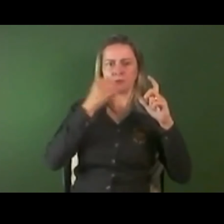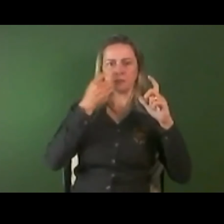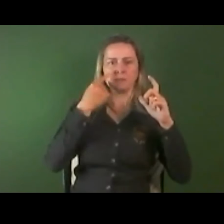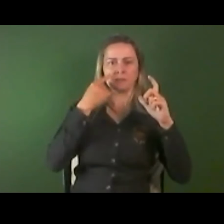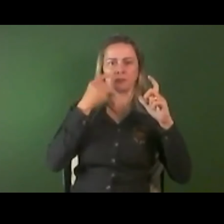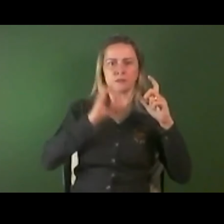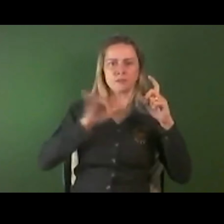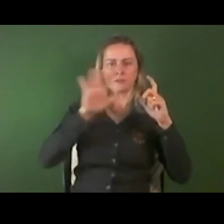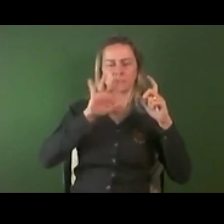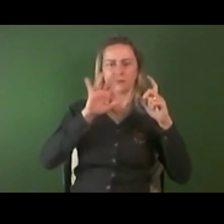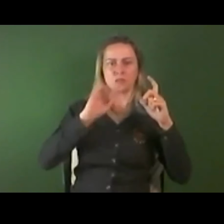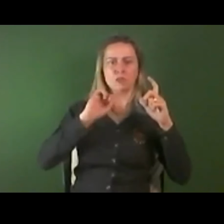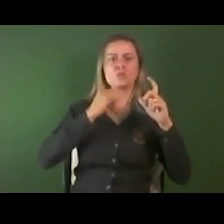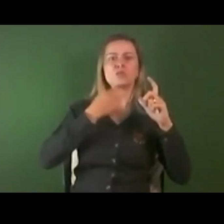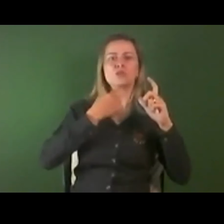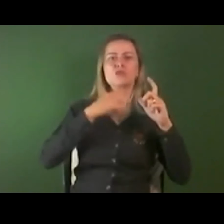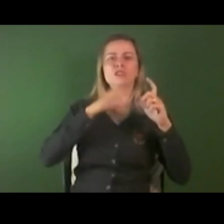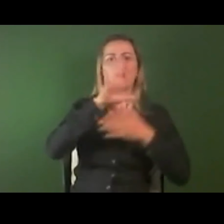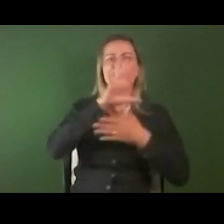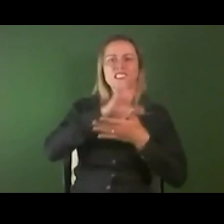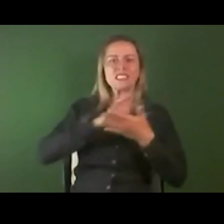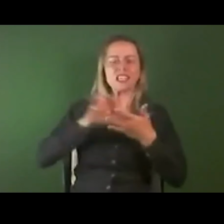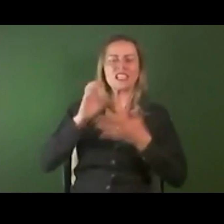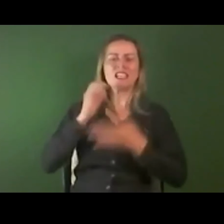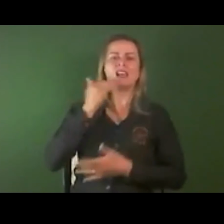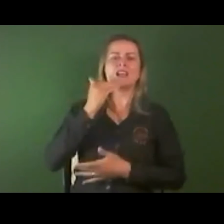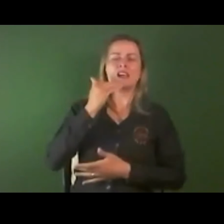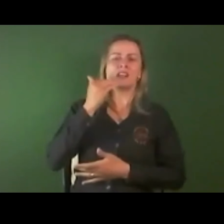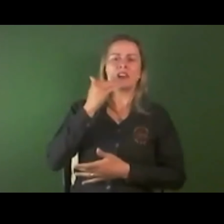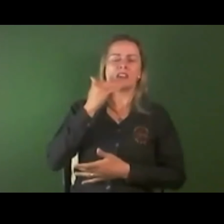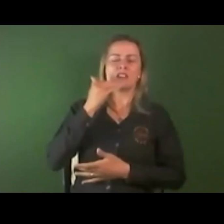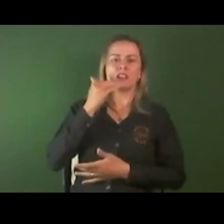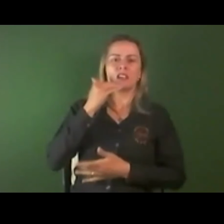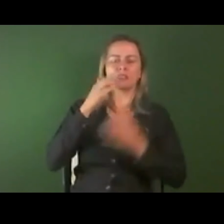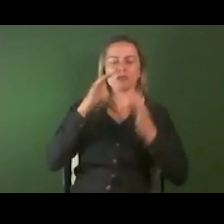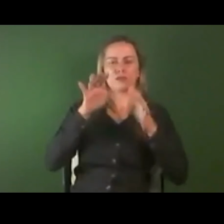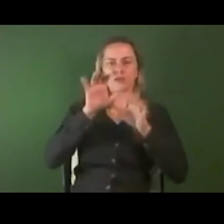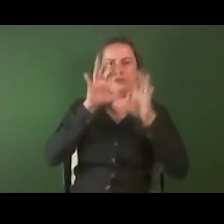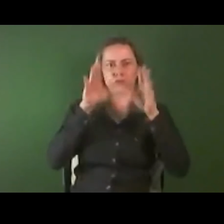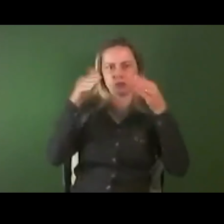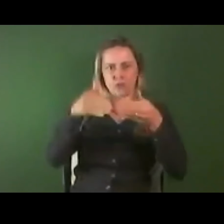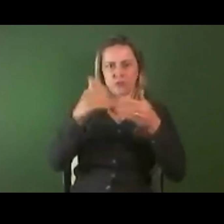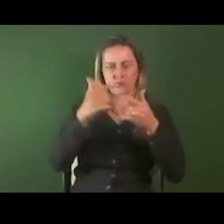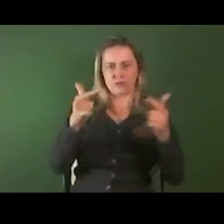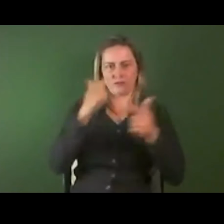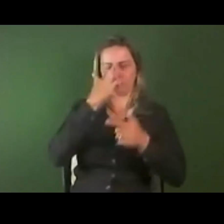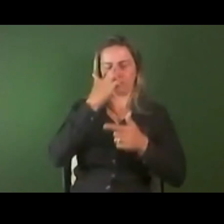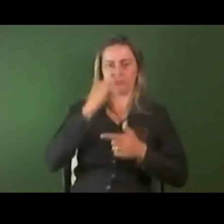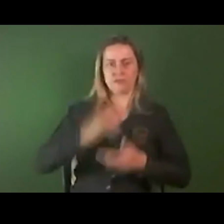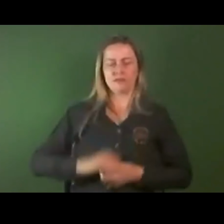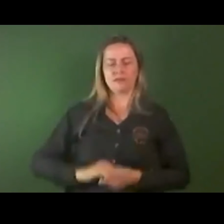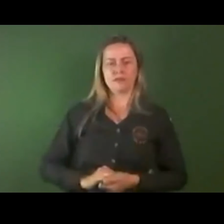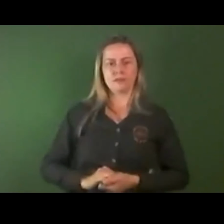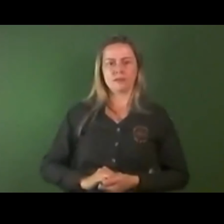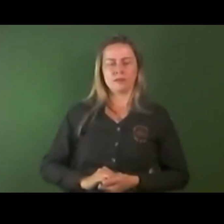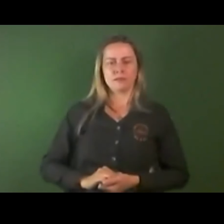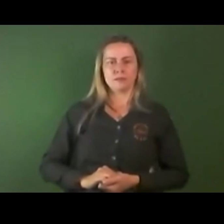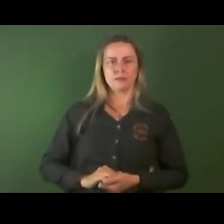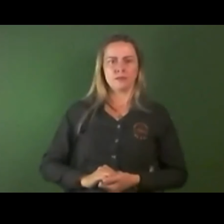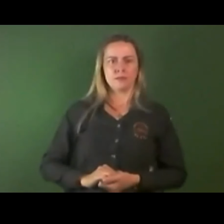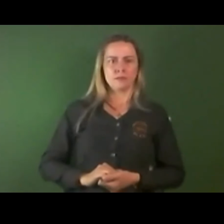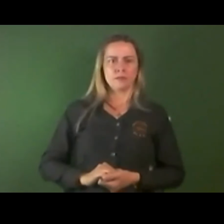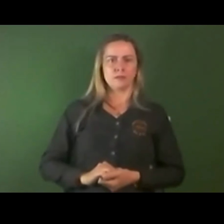foto é suja, é riscada, é desfocada, né, totalmente sem um lugar para a